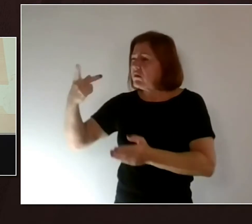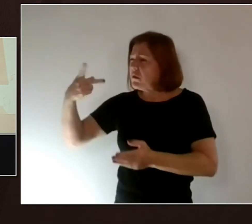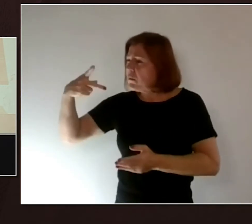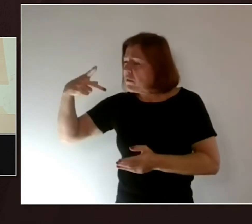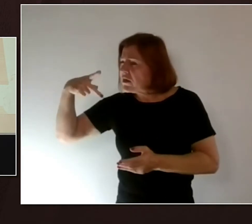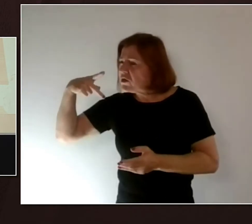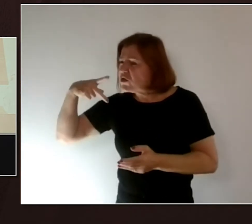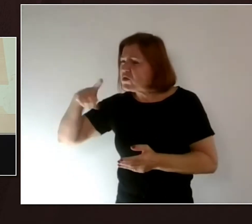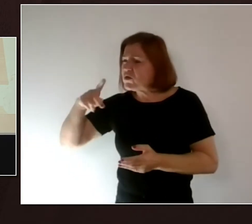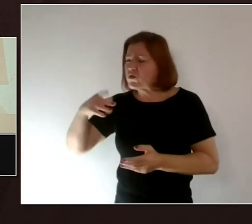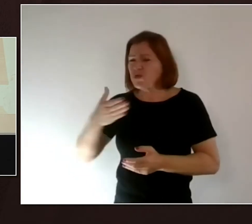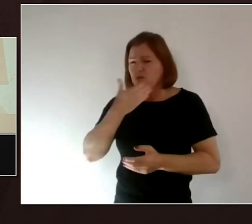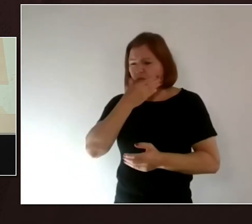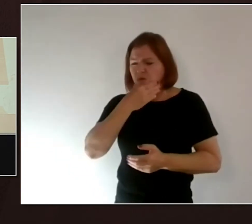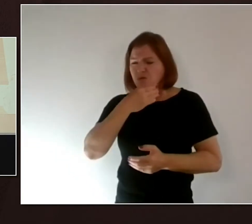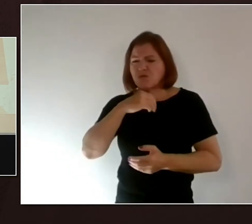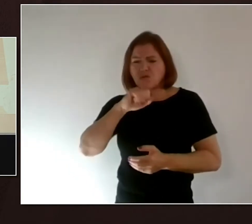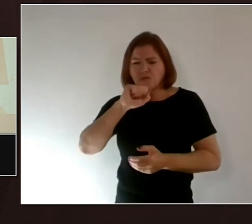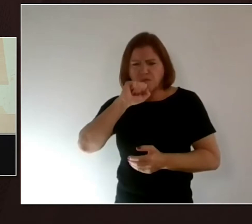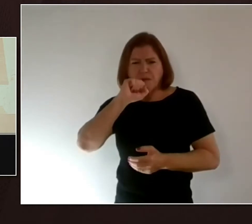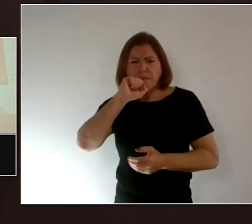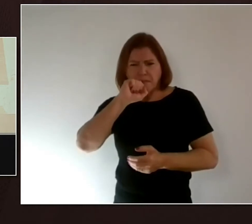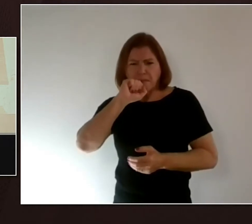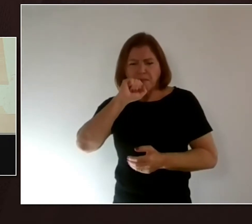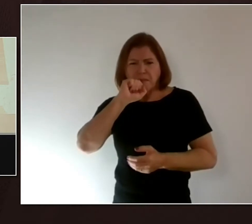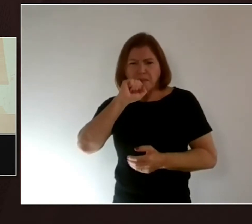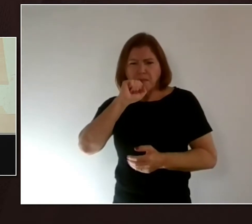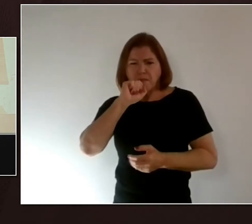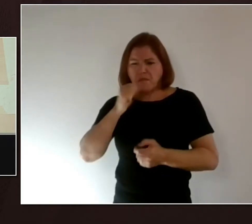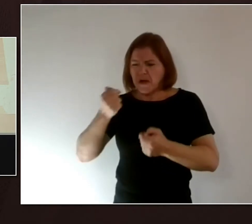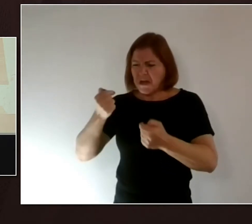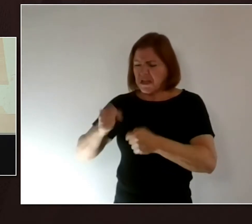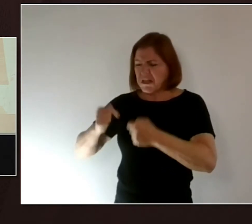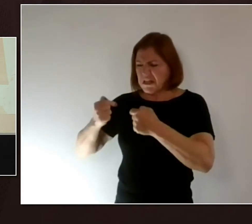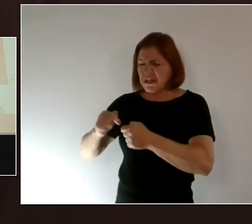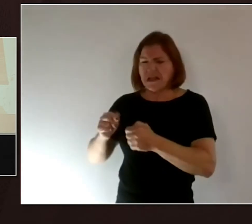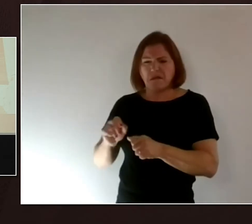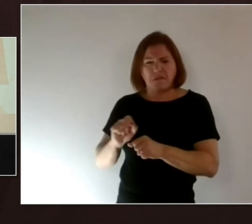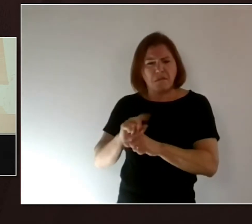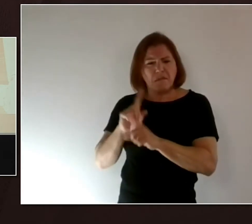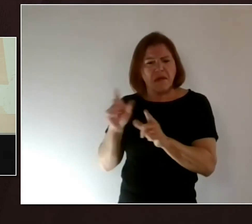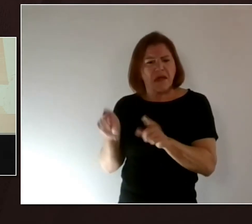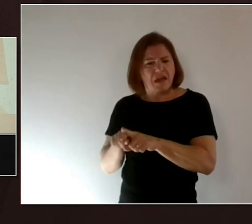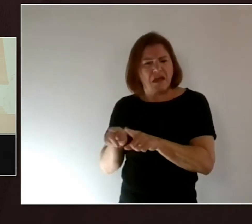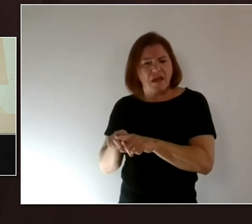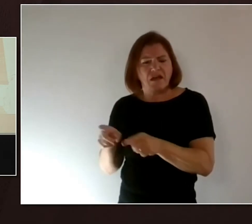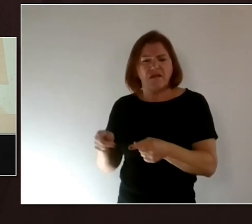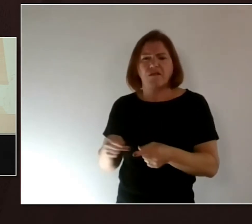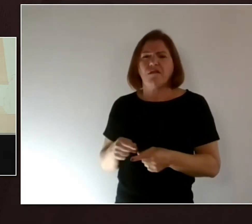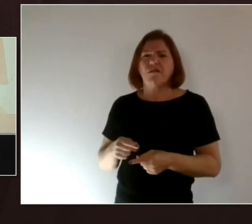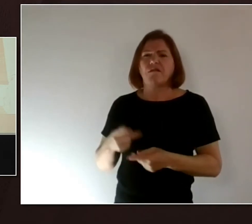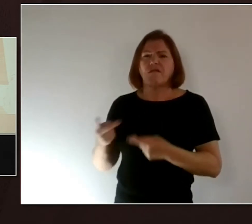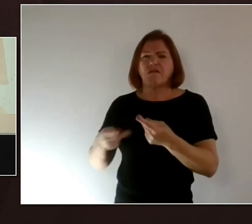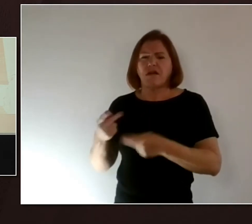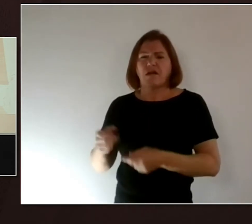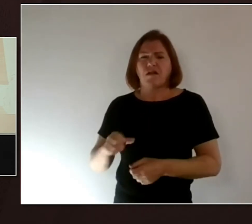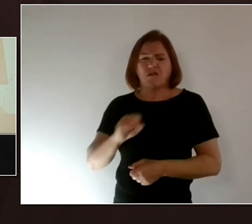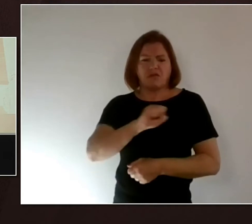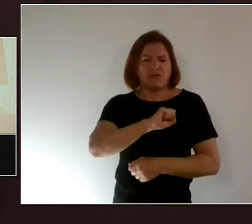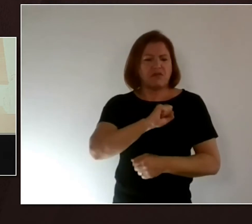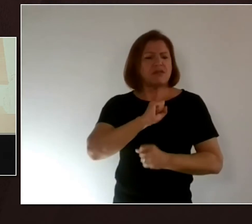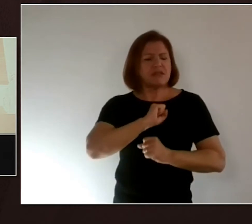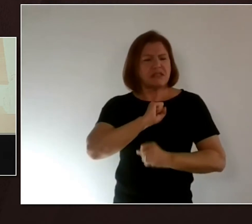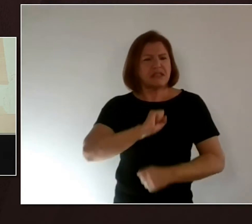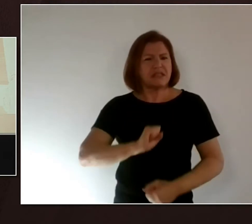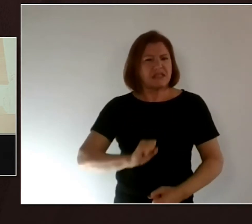bastante supersticiosa, e em parte pelos sacerdotes que nunca deram trégua aos seus... ele não